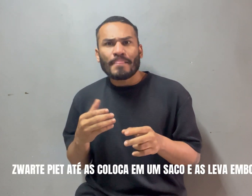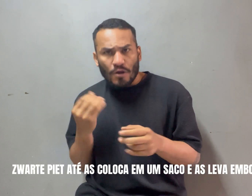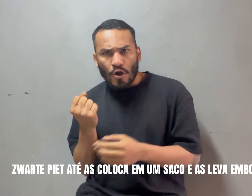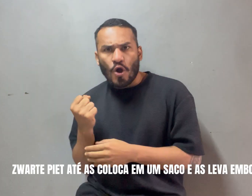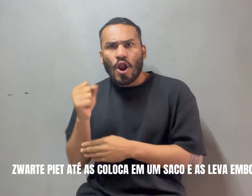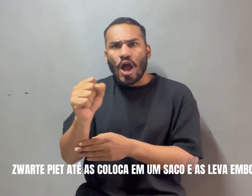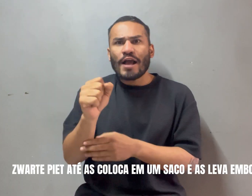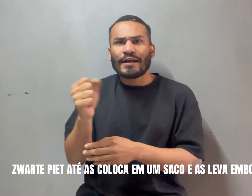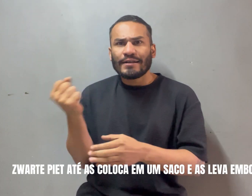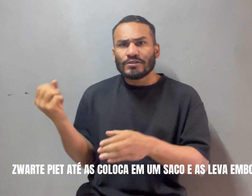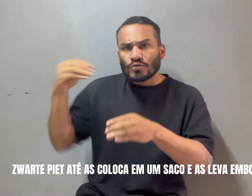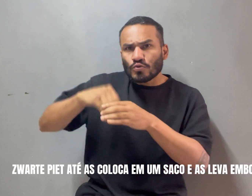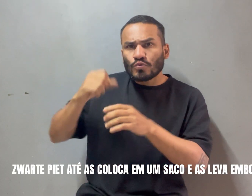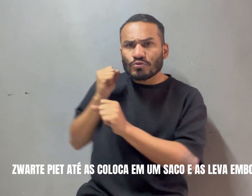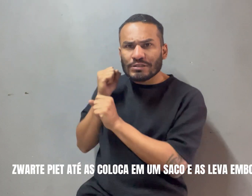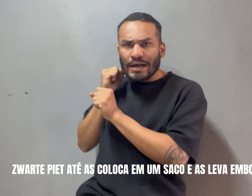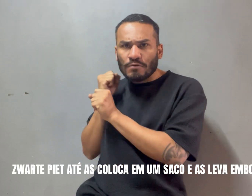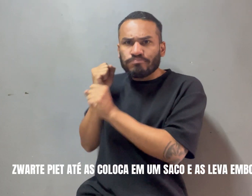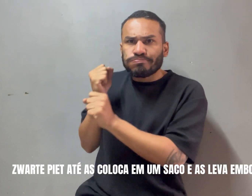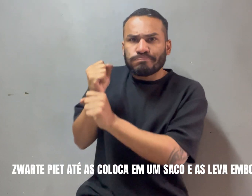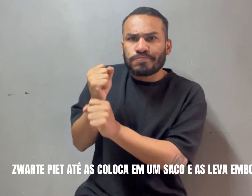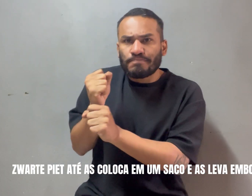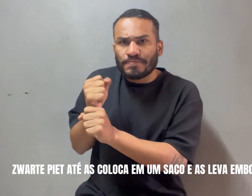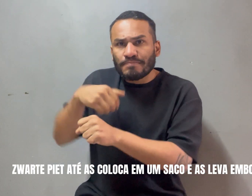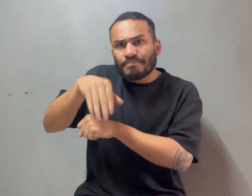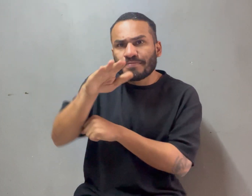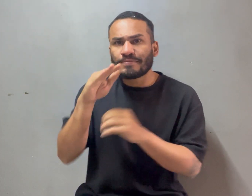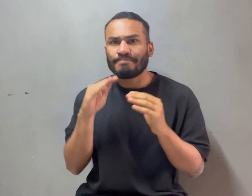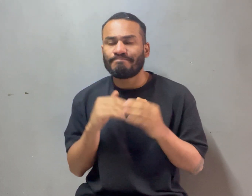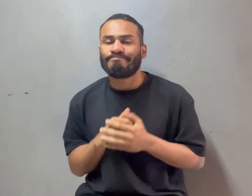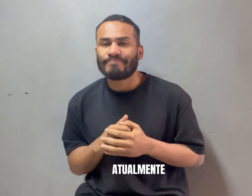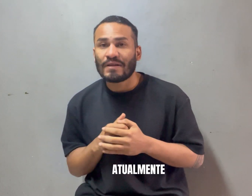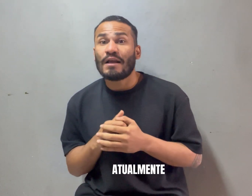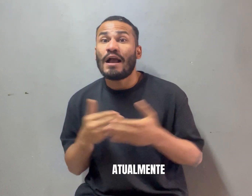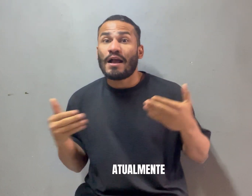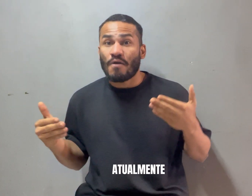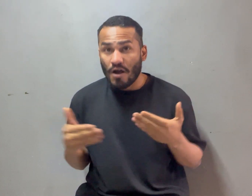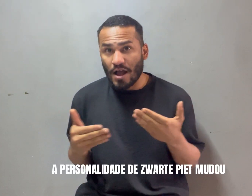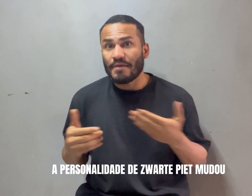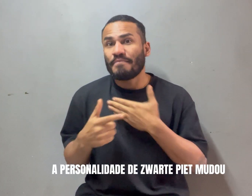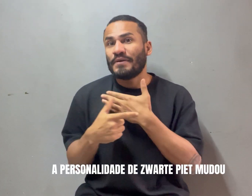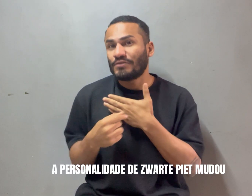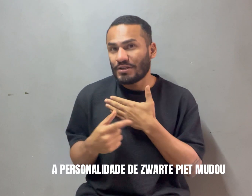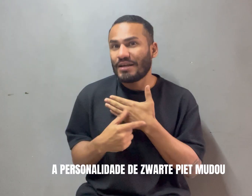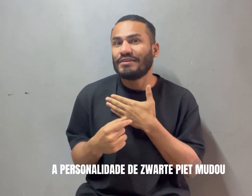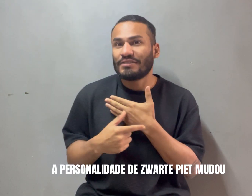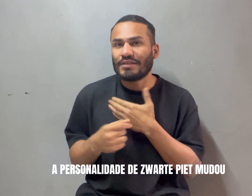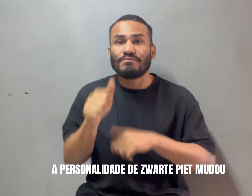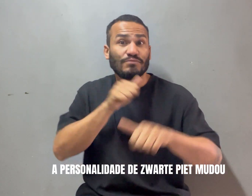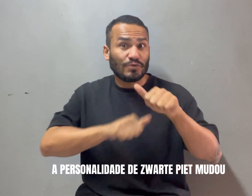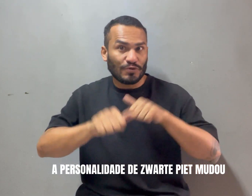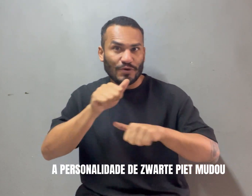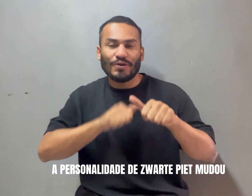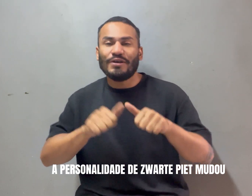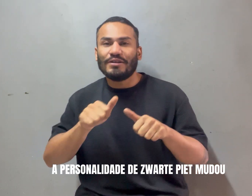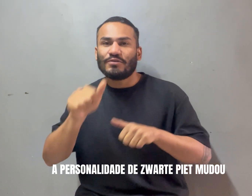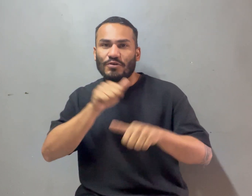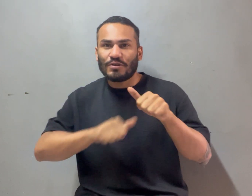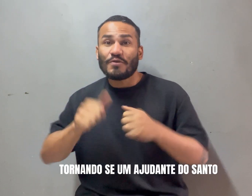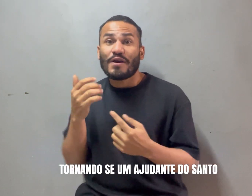as coloca em um saco e as leva embora. Atualmente, a personalidade de Zwarte Piet mudou,